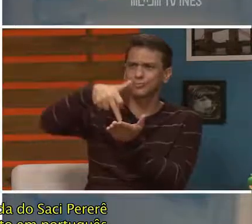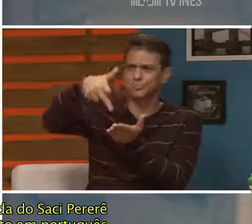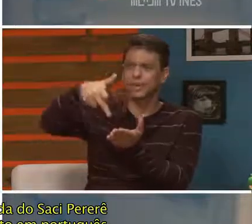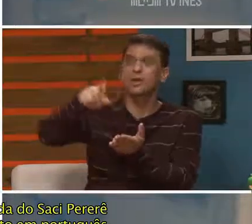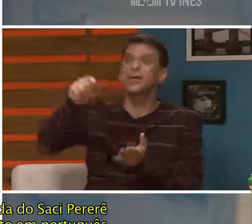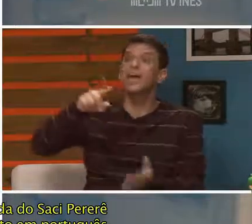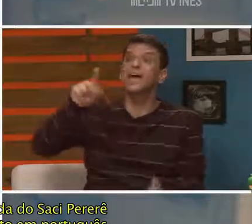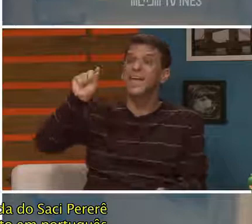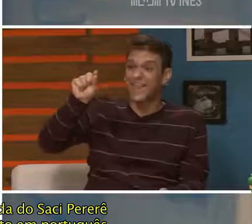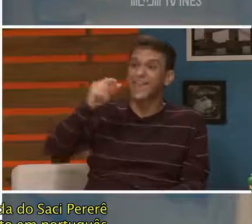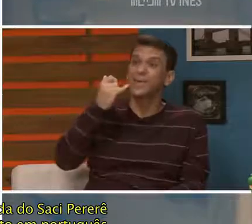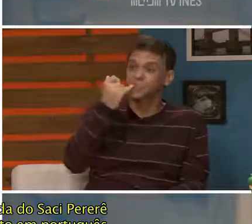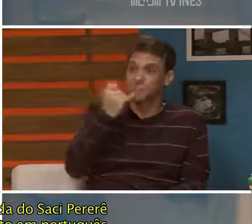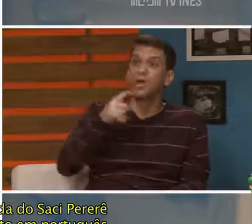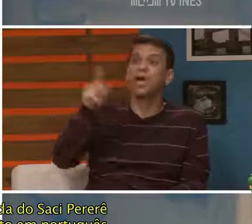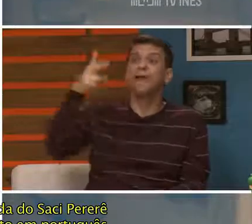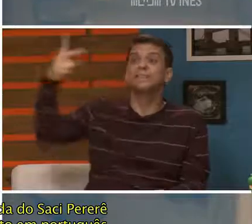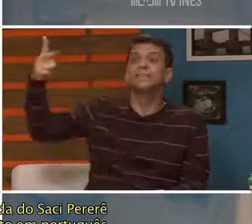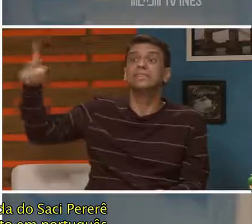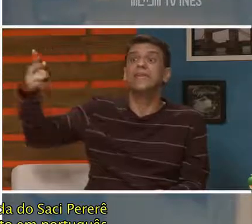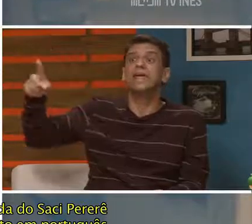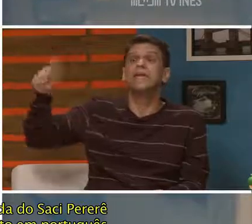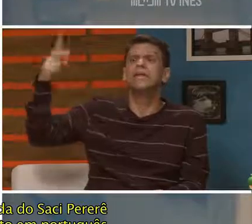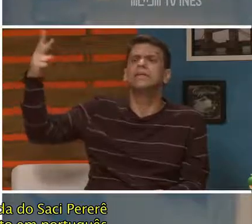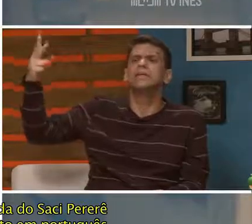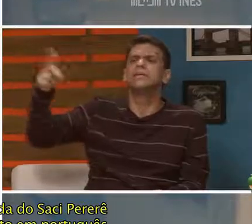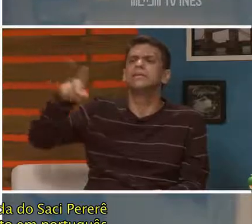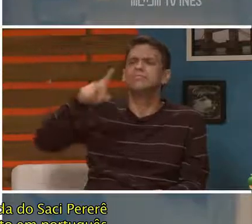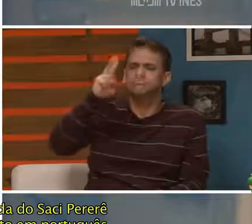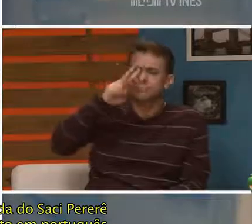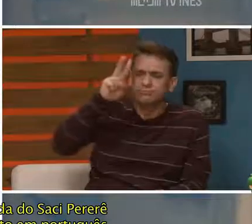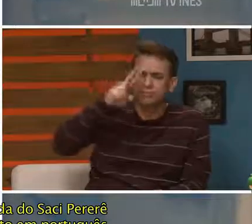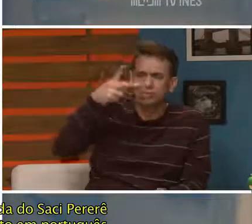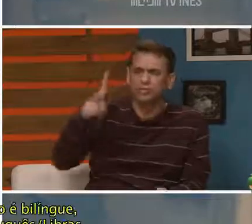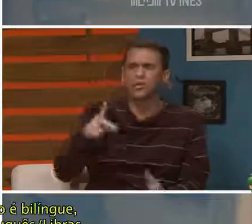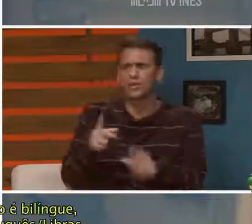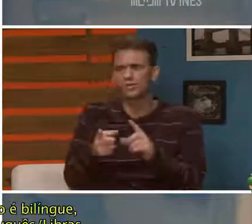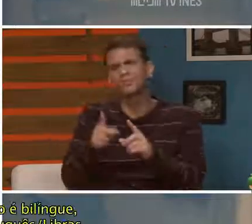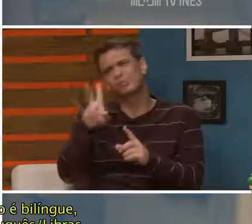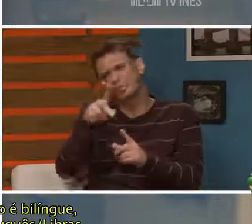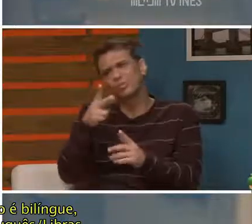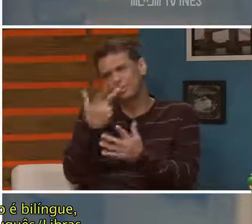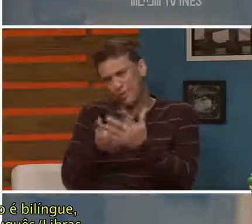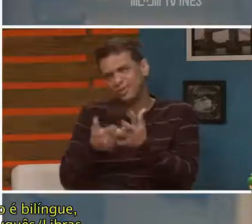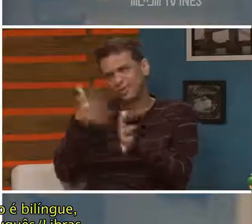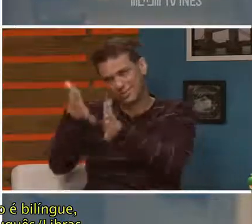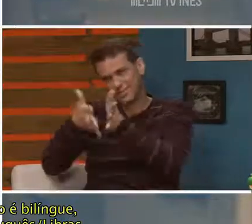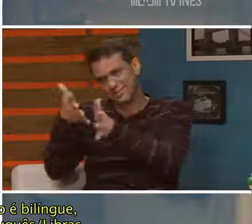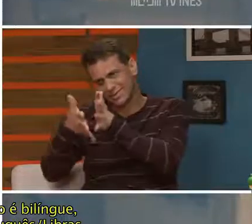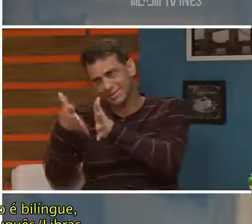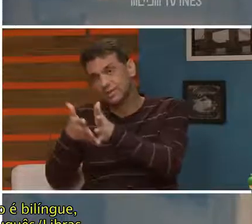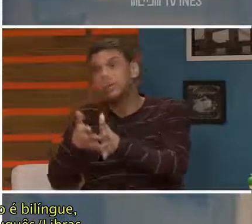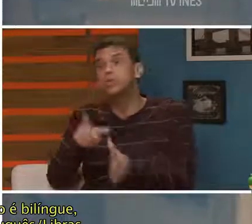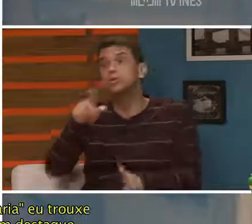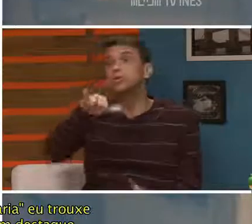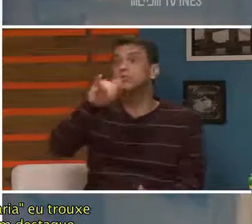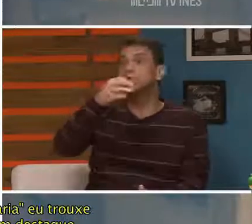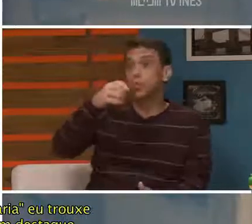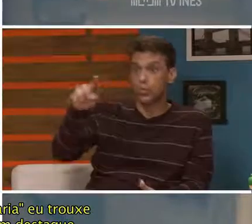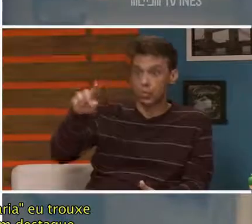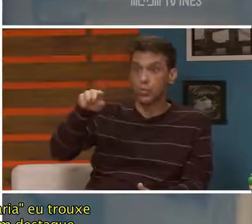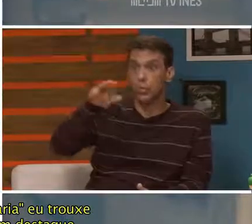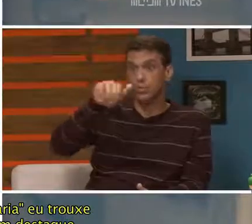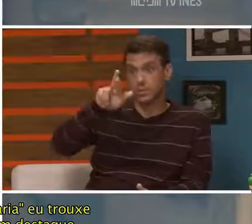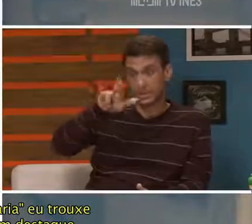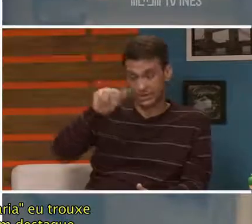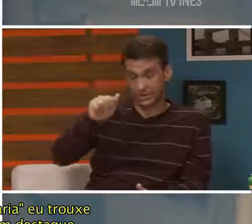que pegamos a lenda do Saci Pererê e fizemos o texto em português e depois, claro, tudo é bilíngue, tudo é português Libras. O